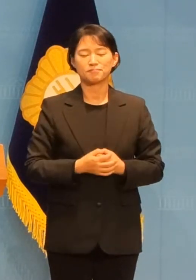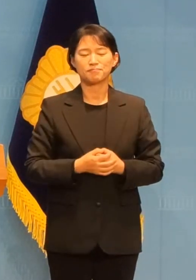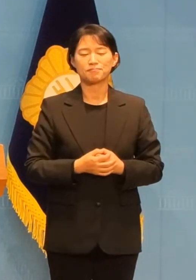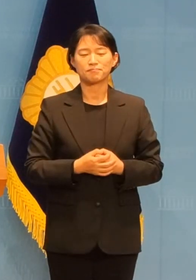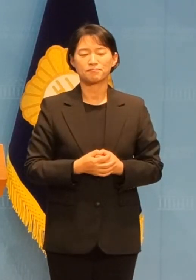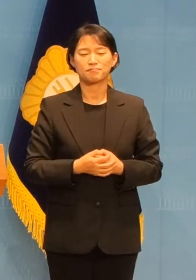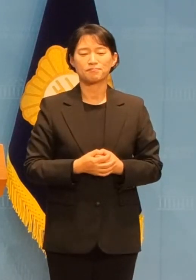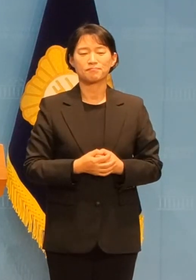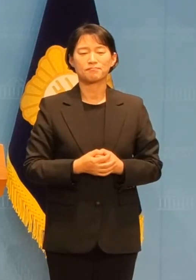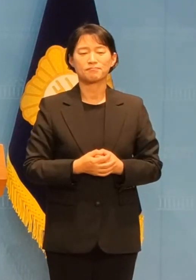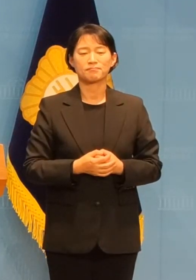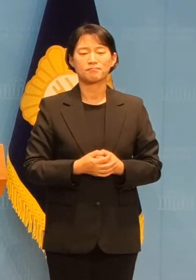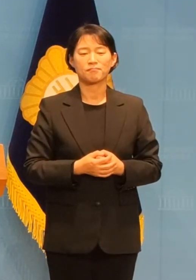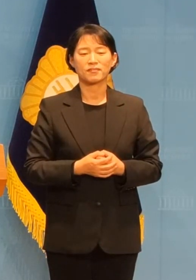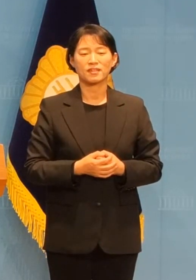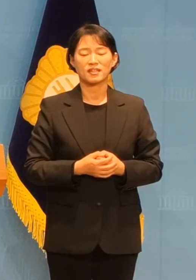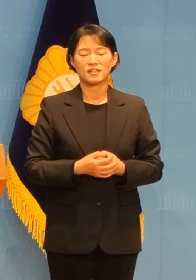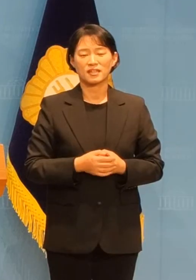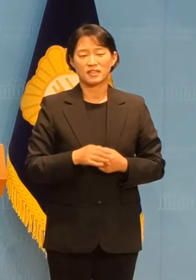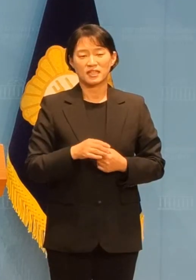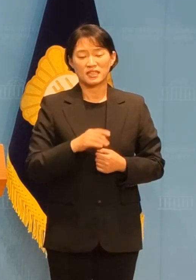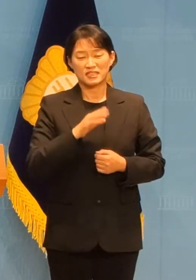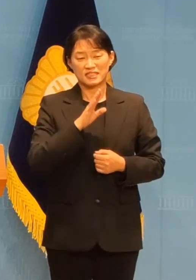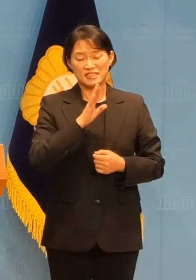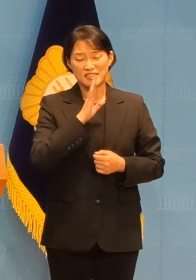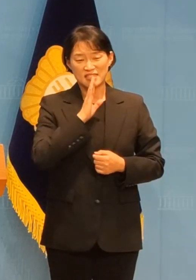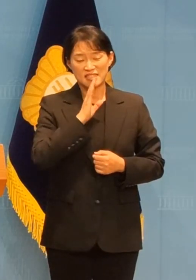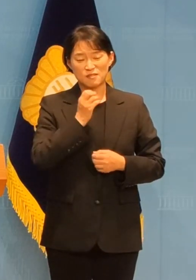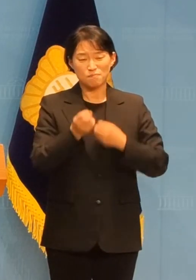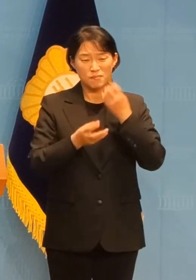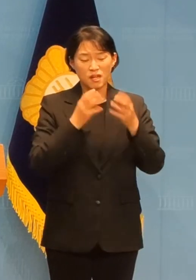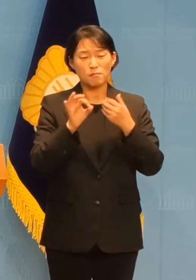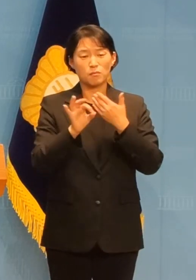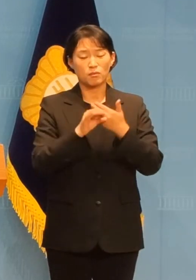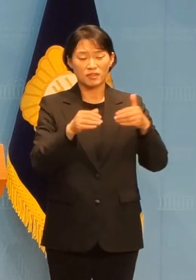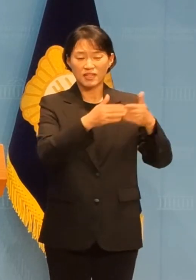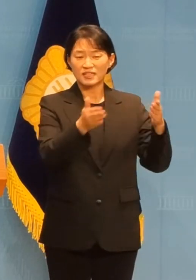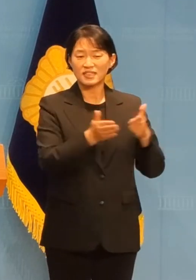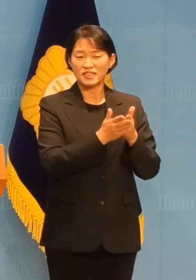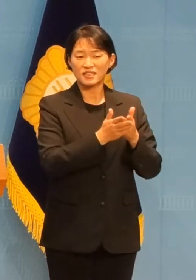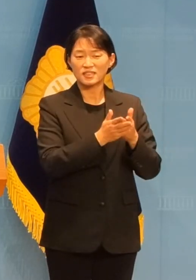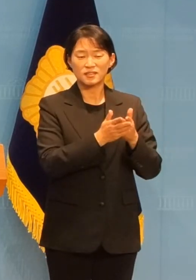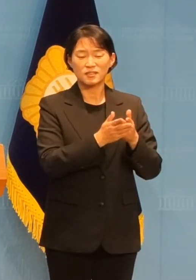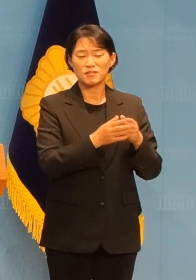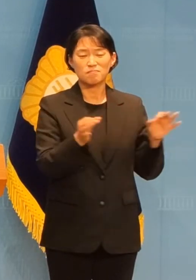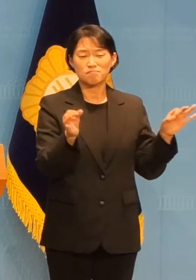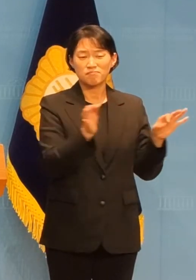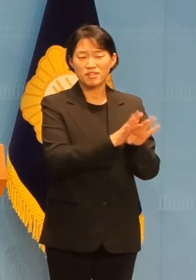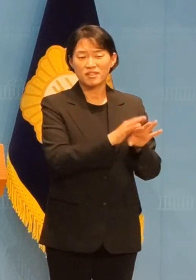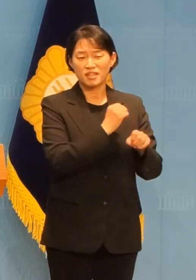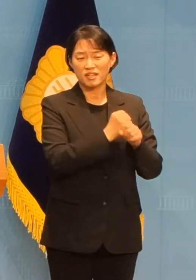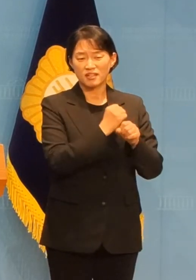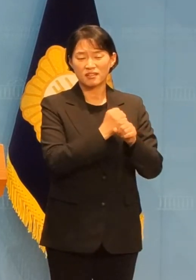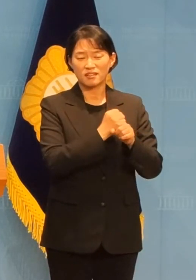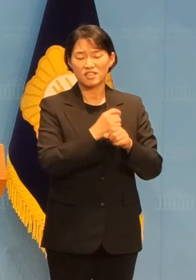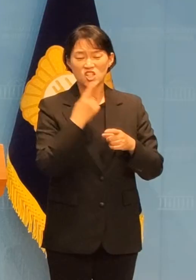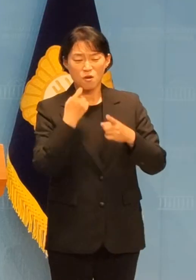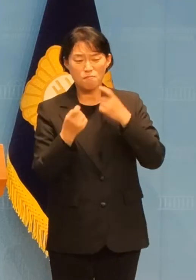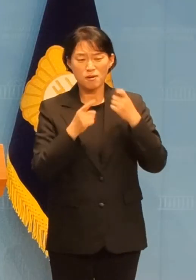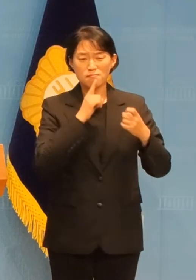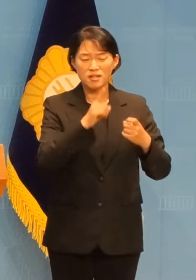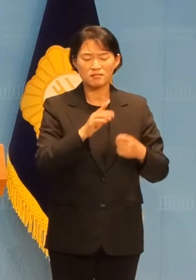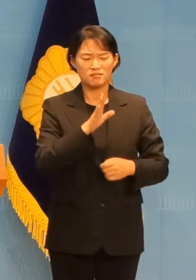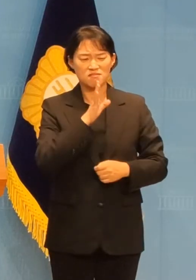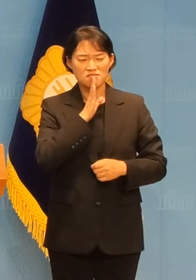없습니다. 불리한 진술을 계속하면 단체 자체를 없애겠다는 식의 협박성 메시지는